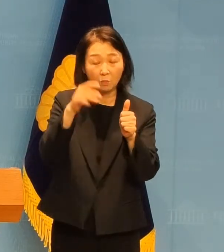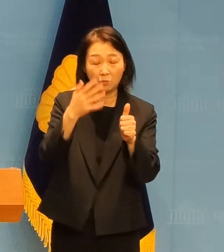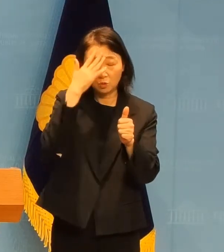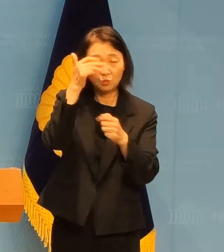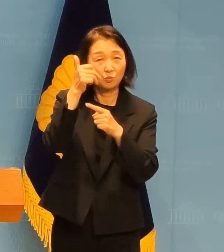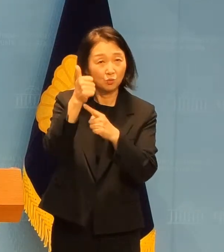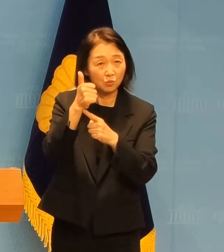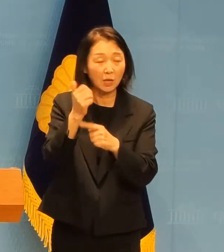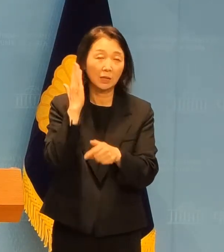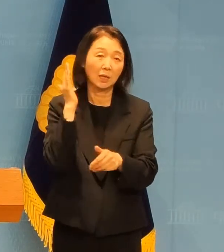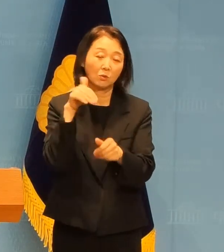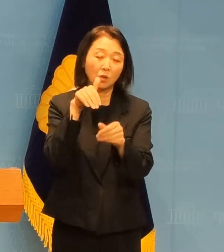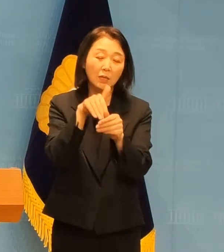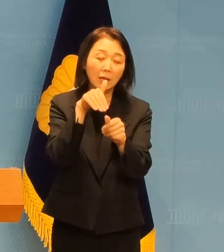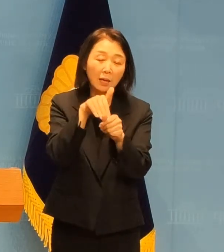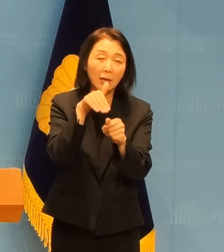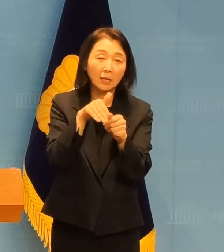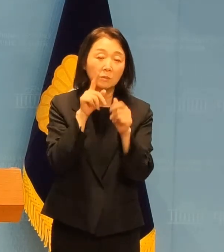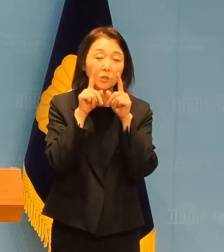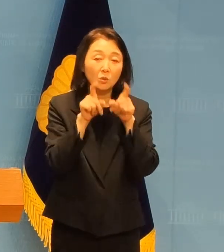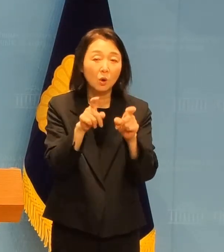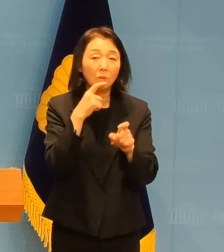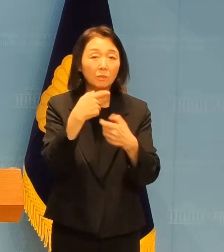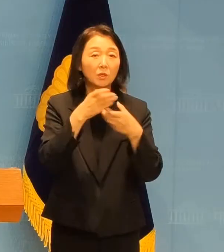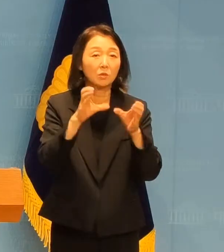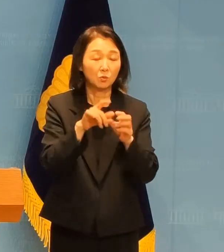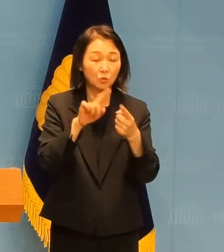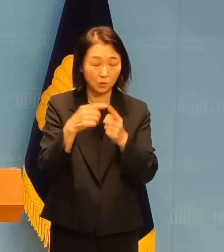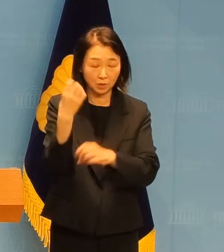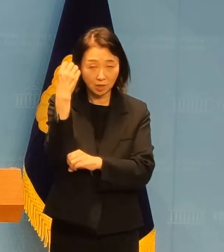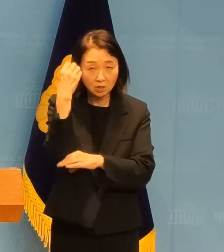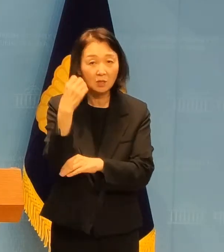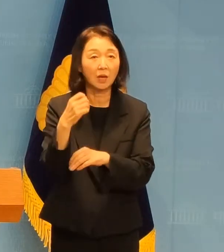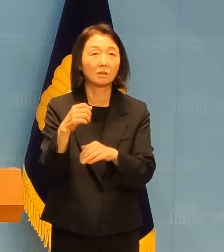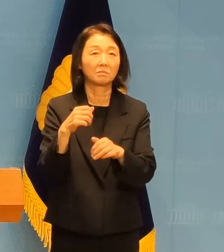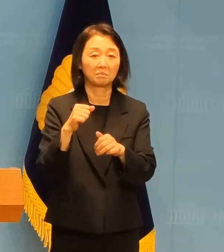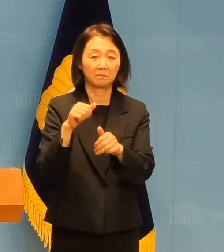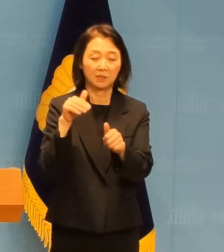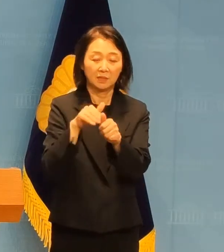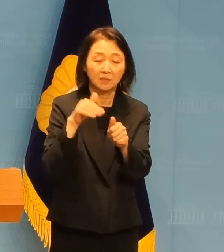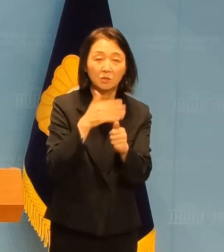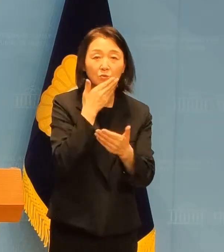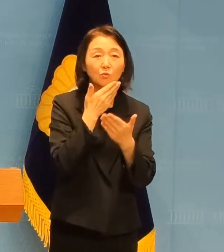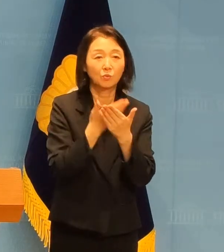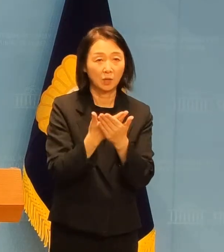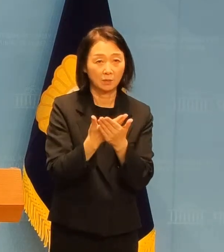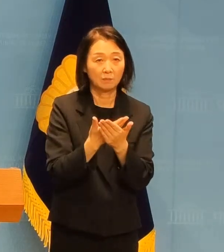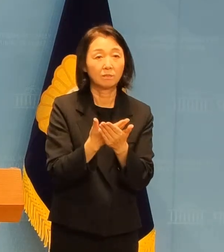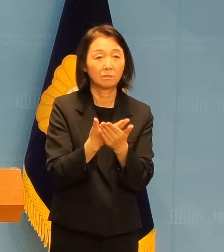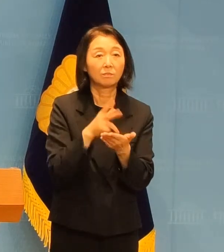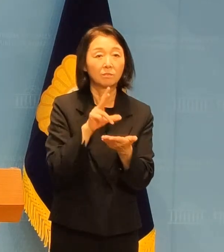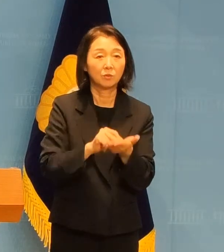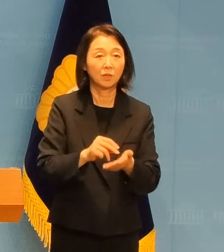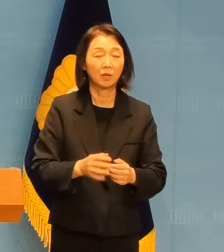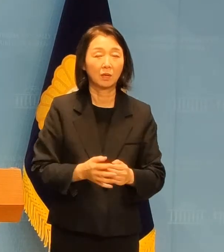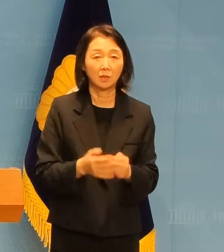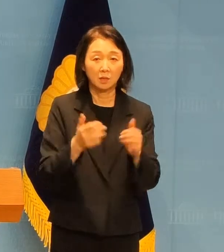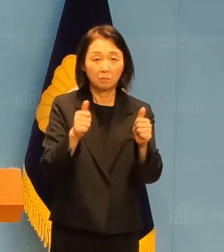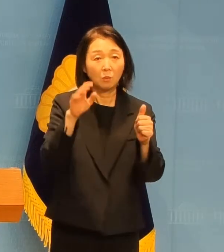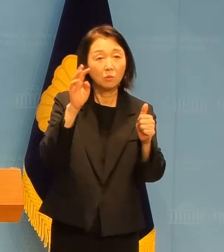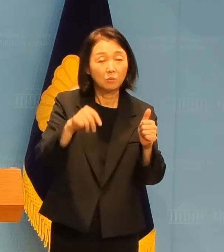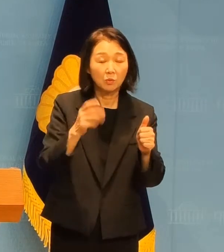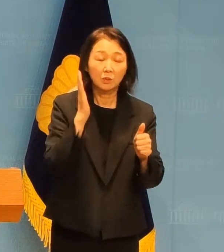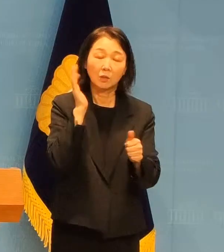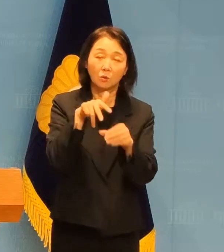수장의 대선 개입 의혹은 민주주의 근간을 뒤흔드는 중대 사안입니다. 사법부가